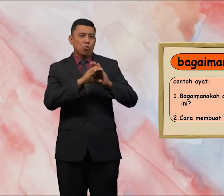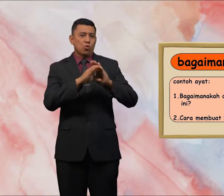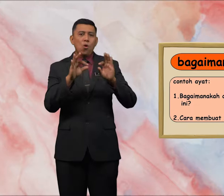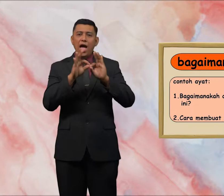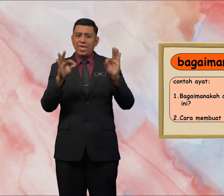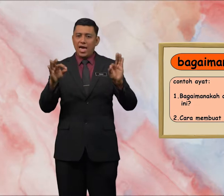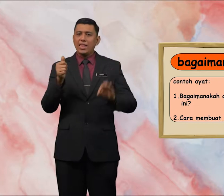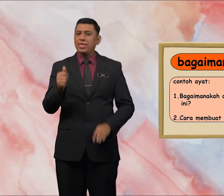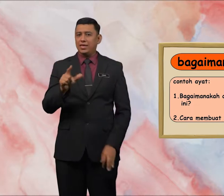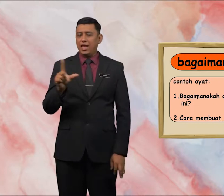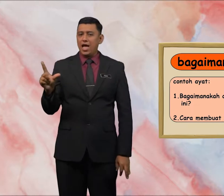Contoh ayat ialah